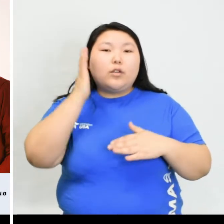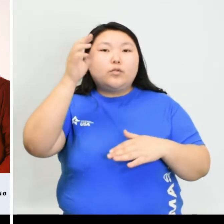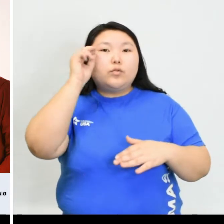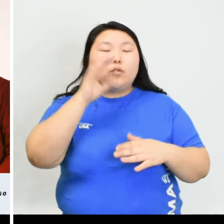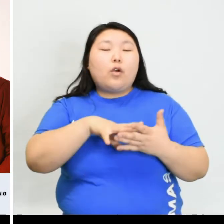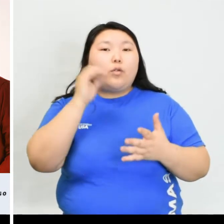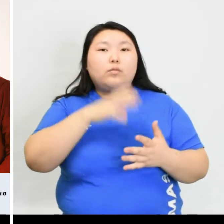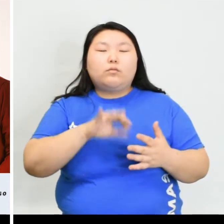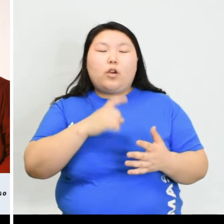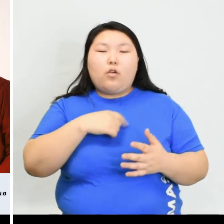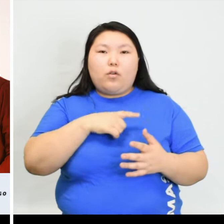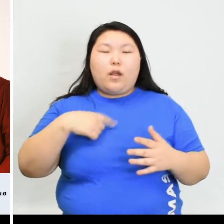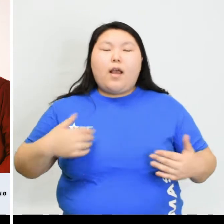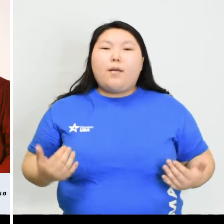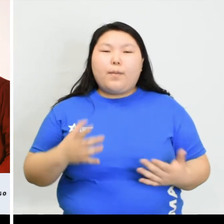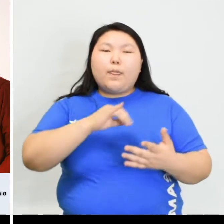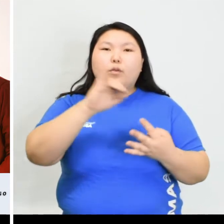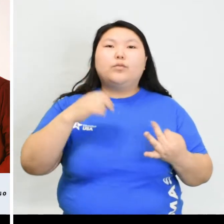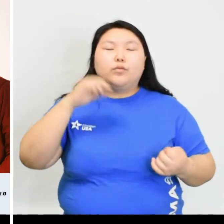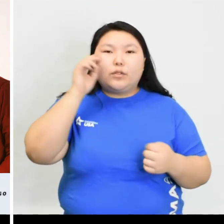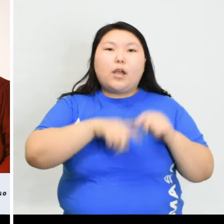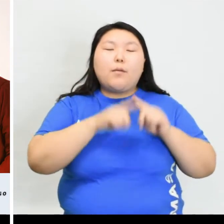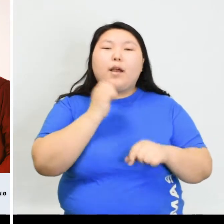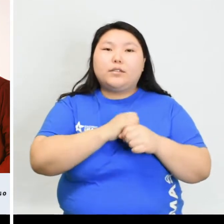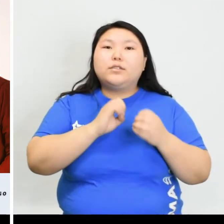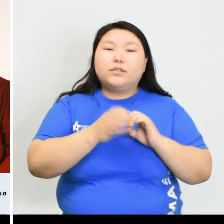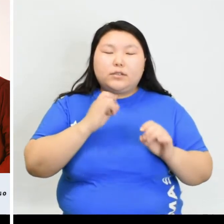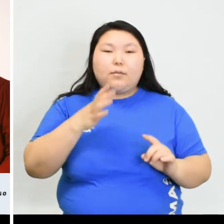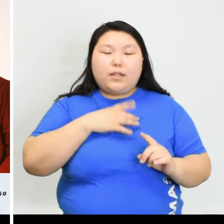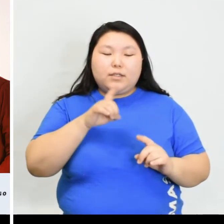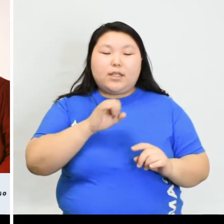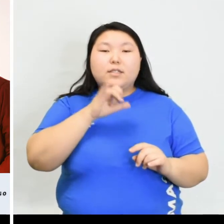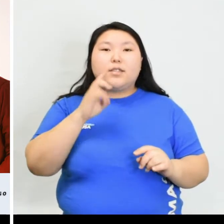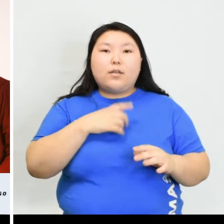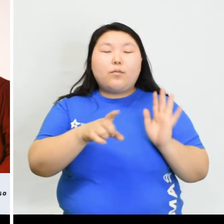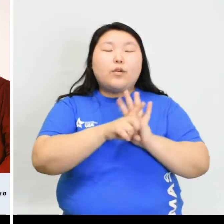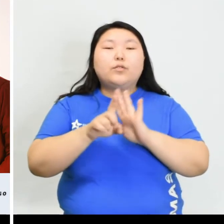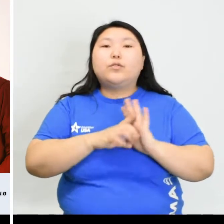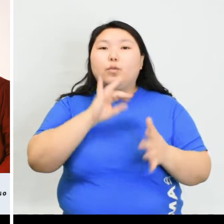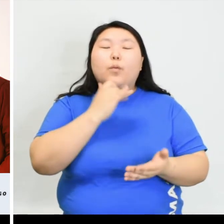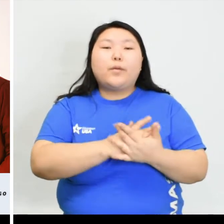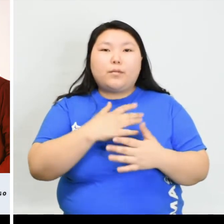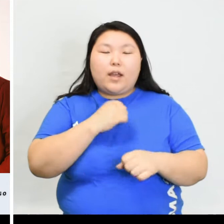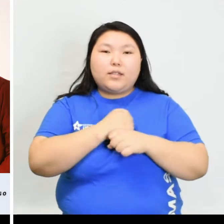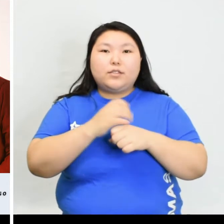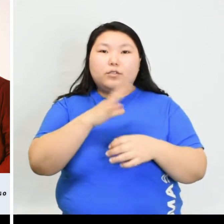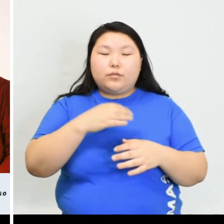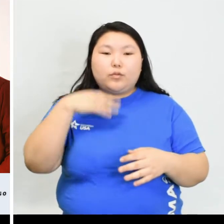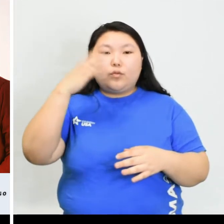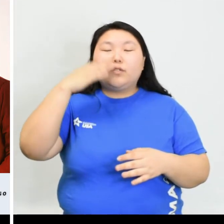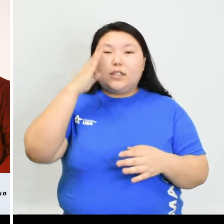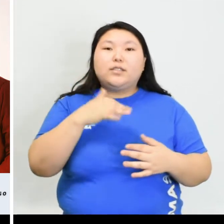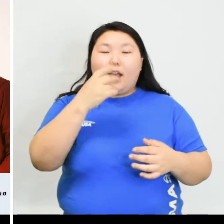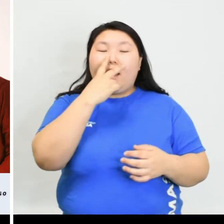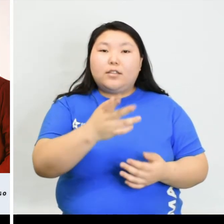оюутнуудын өөрсдийнх нь амьдралаа юу юу сурч ямар ажилласаа тэгээд манай зах зээлийн болцоо юу байна тий. Тэгээд ажлынхын туршлагаа